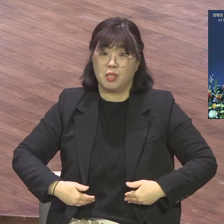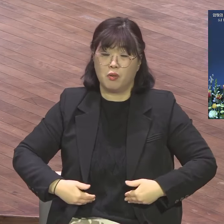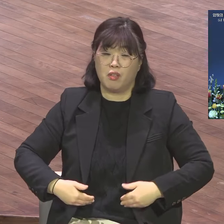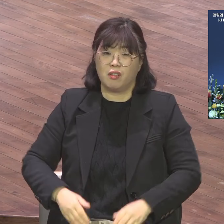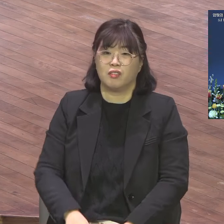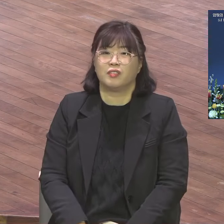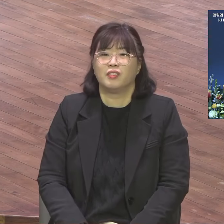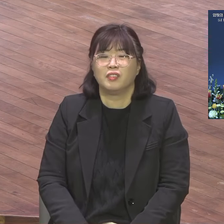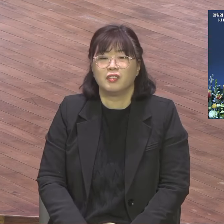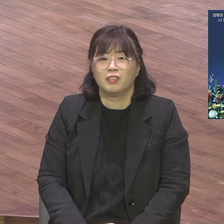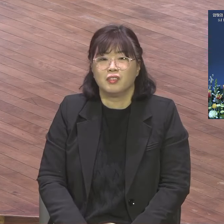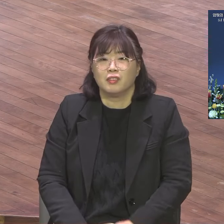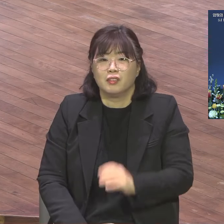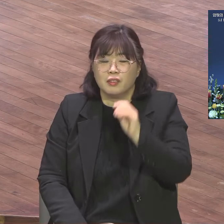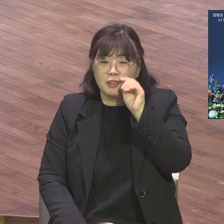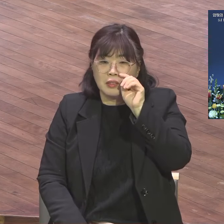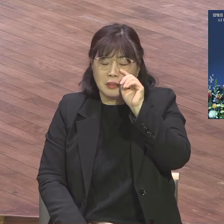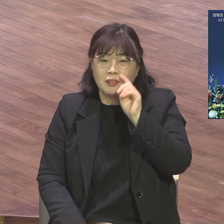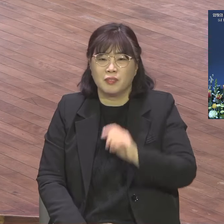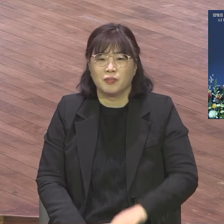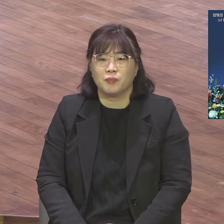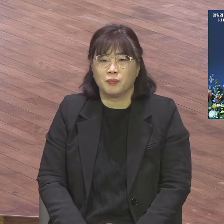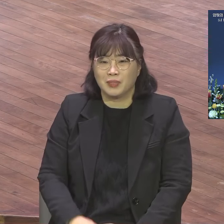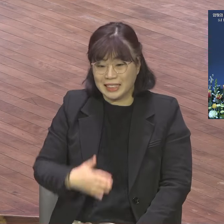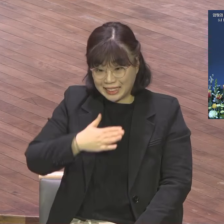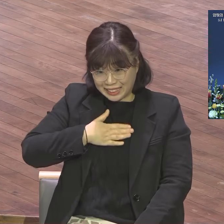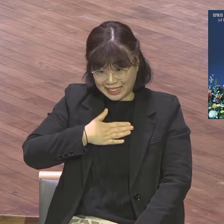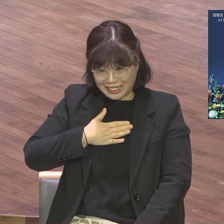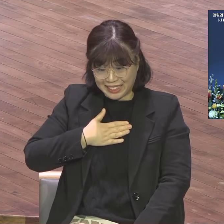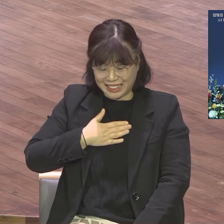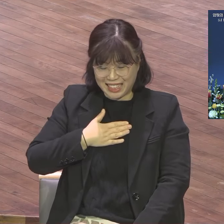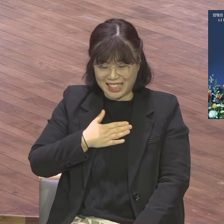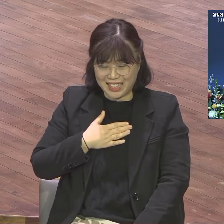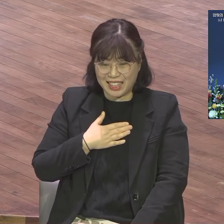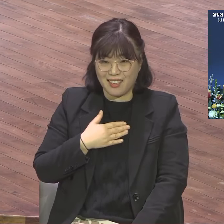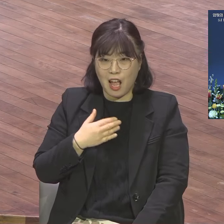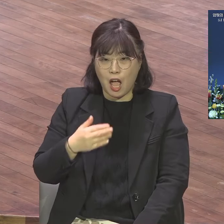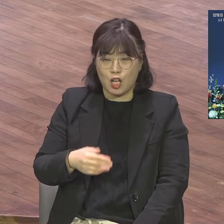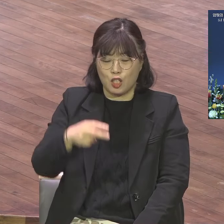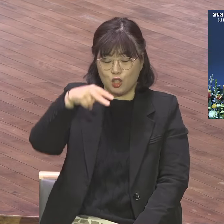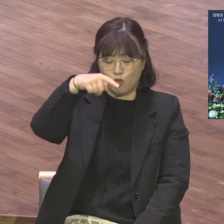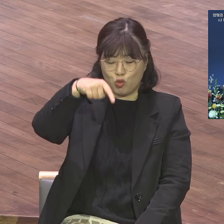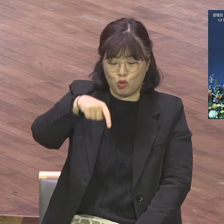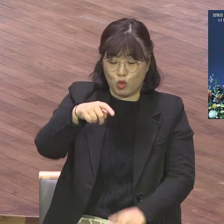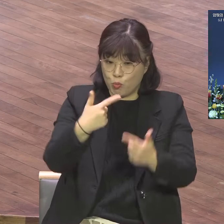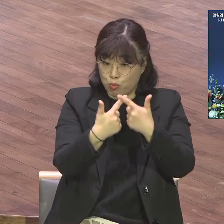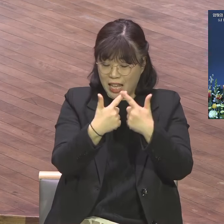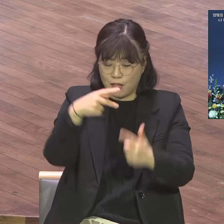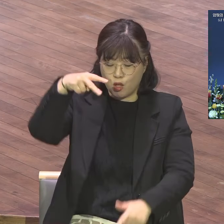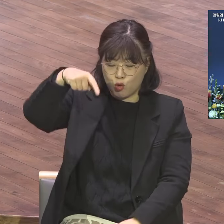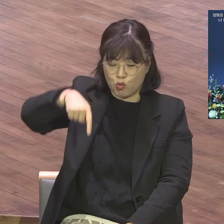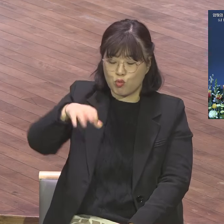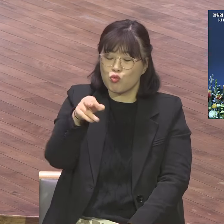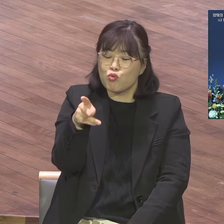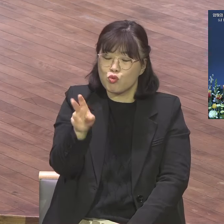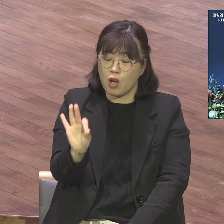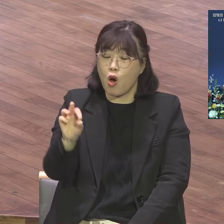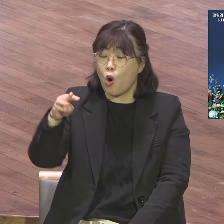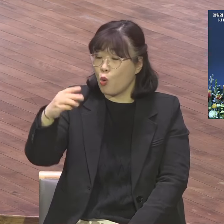있어요. 저는 어느 정도 교회 가까이 있었냐? 수용로 교회가 로타리 있어요. 수용